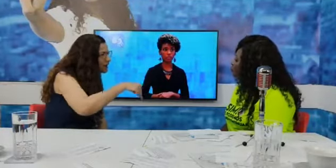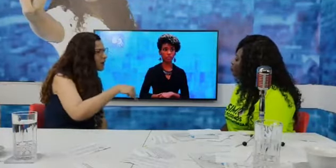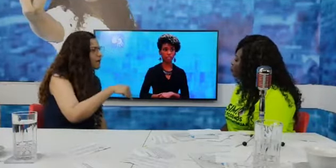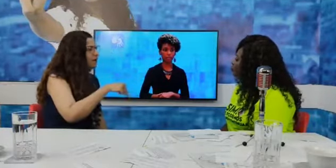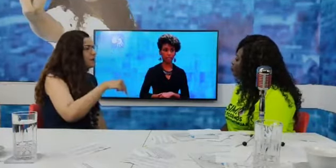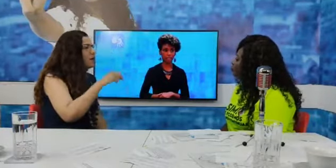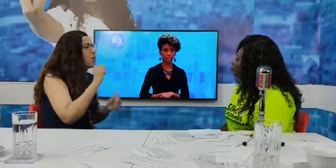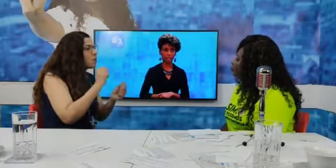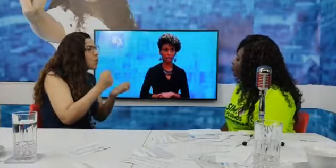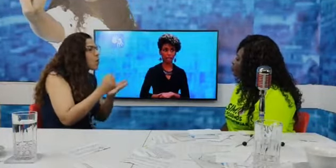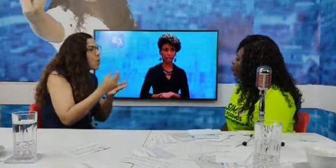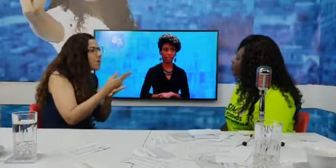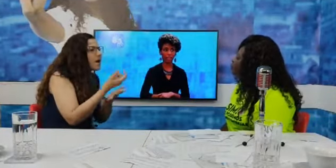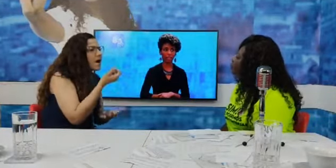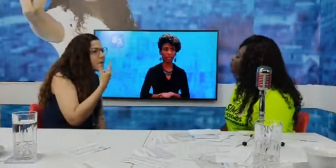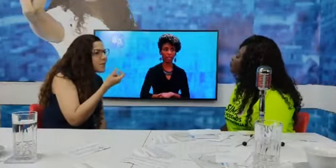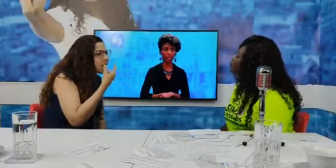Você trabalha aqui, é?